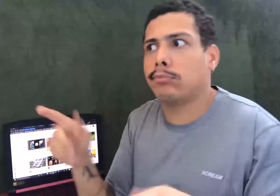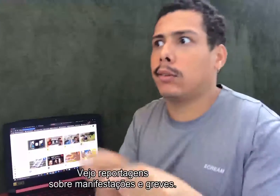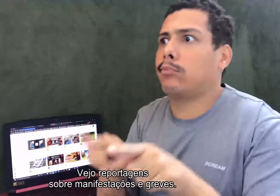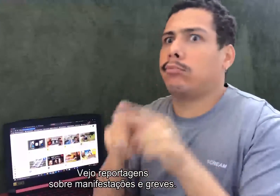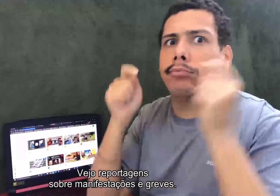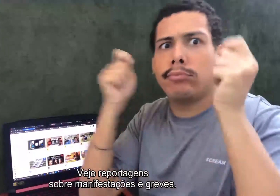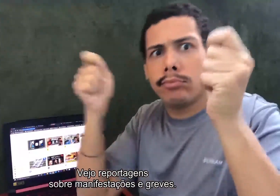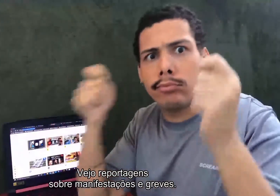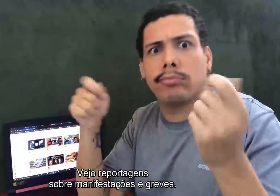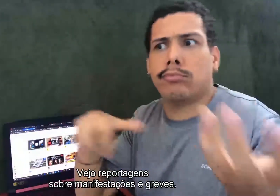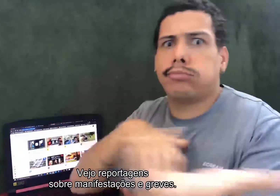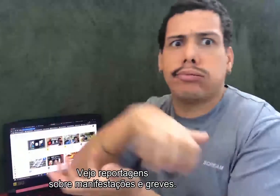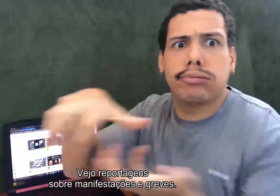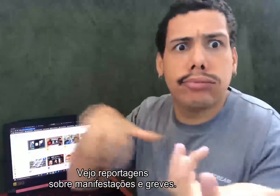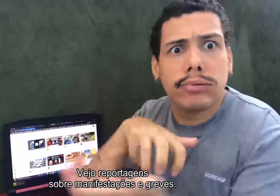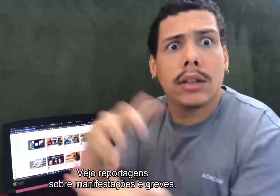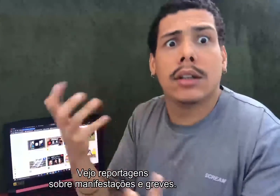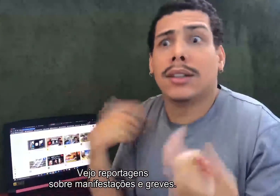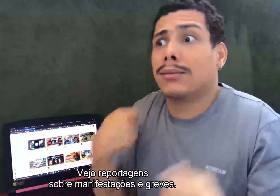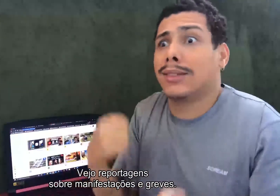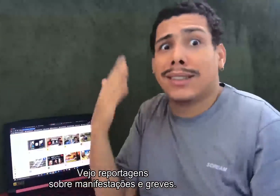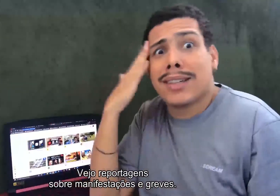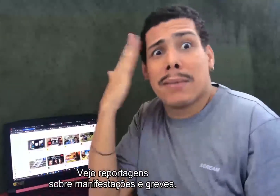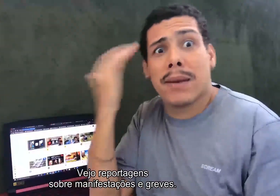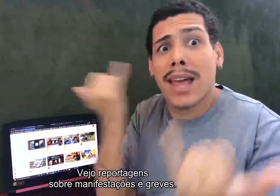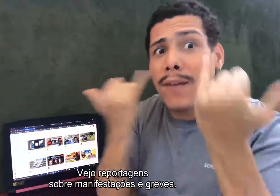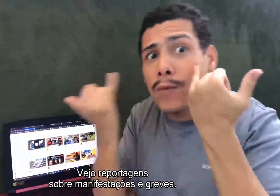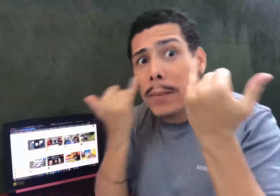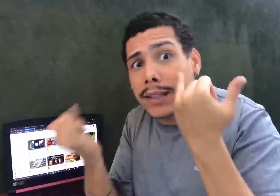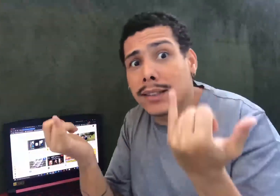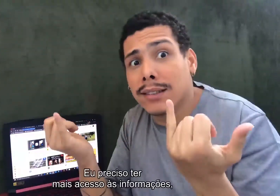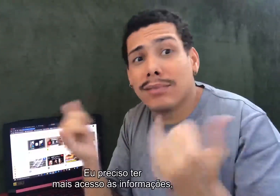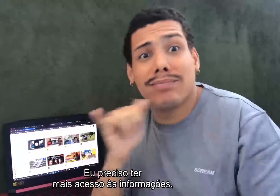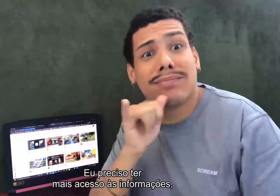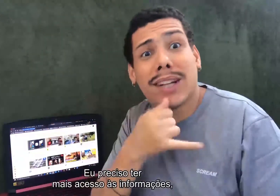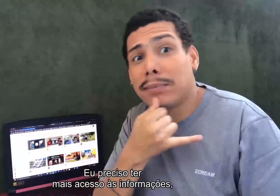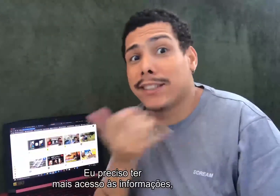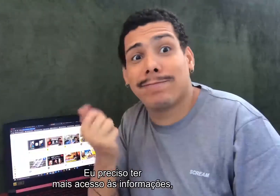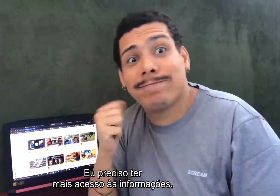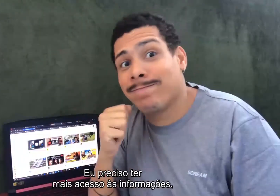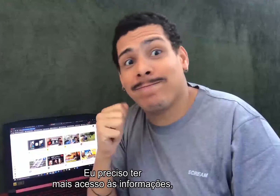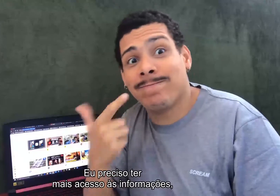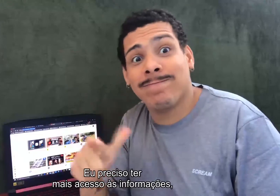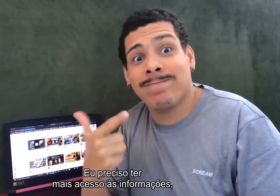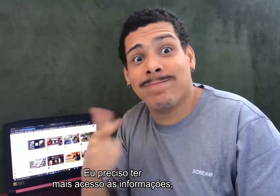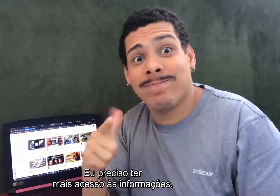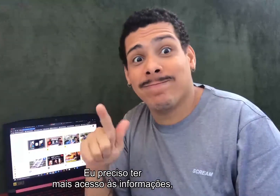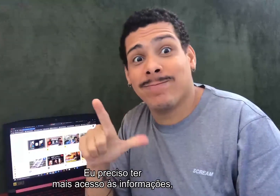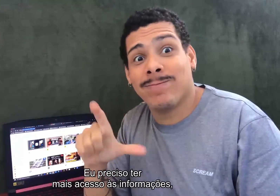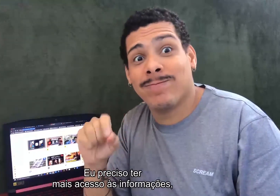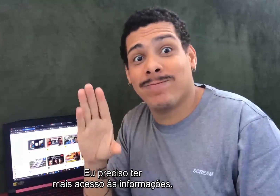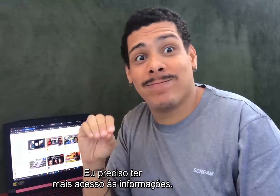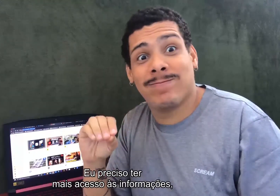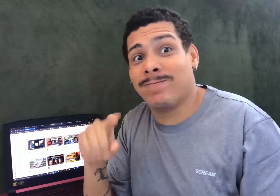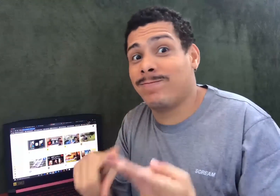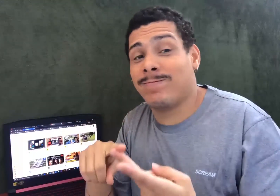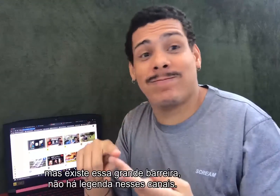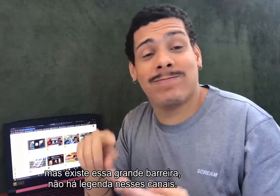Vejo reportagens sobre manifestações e greves. Eu preciso ter mais acesso às informações, mas existe